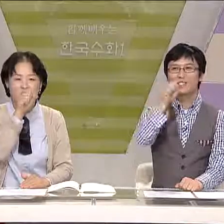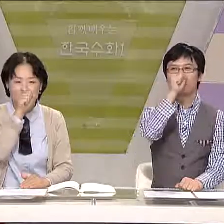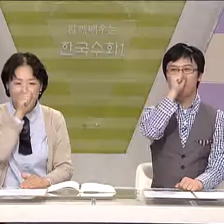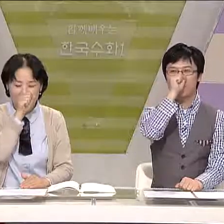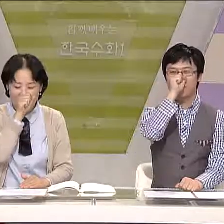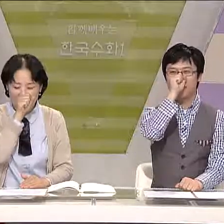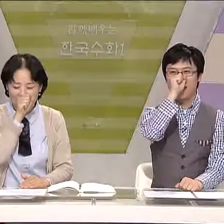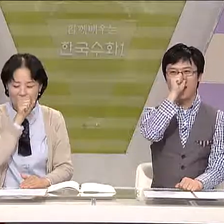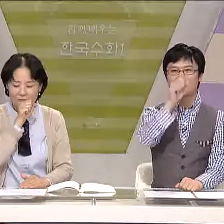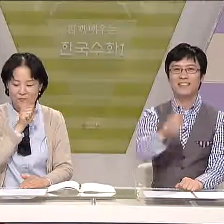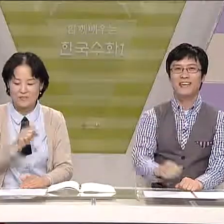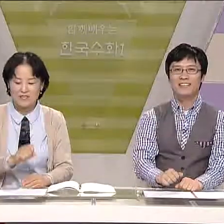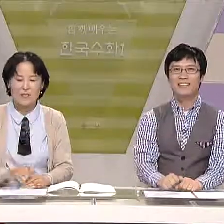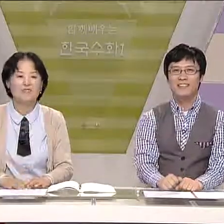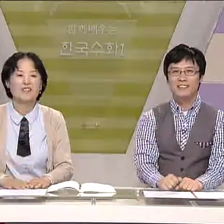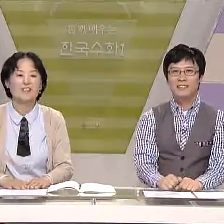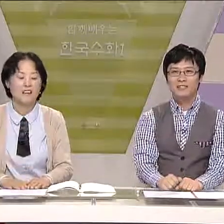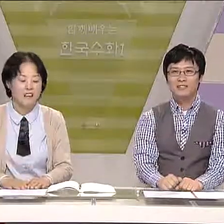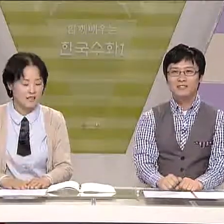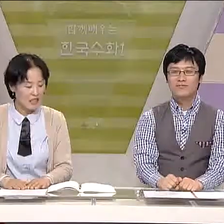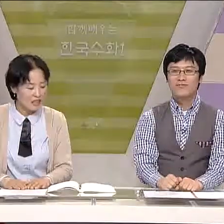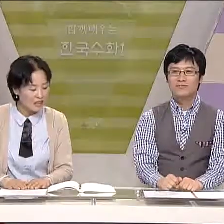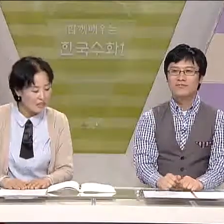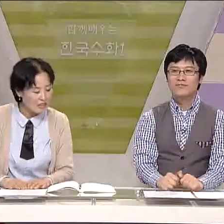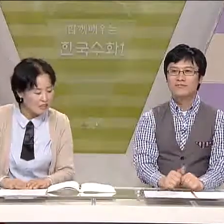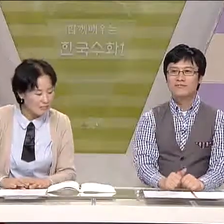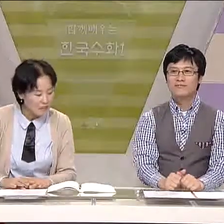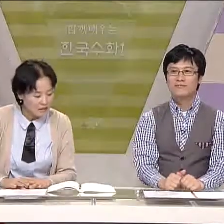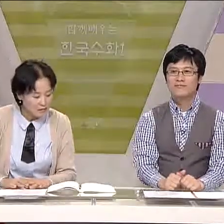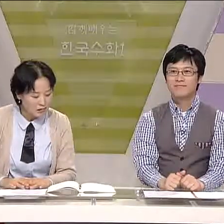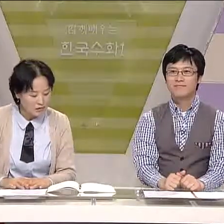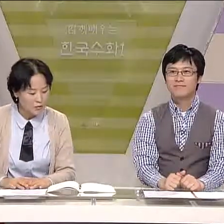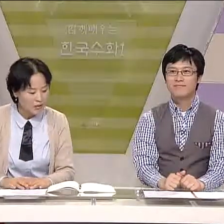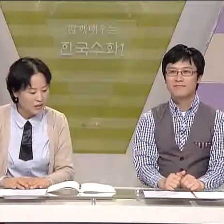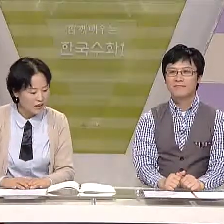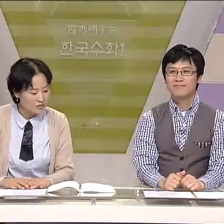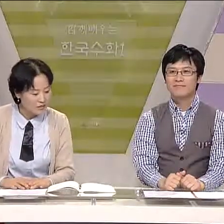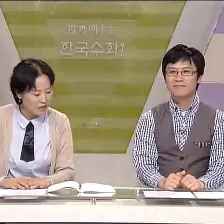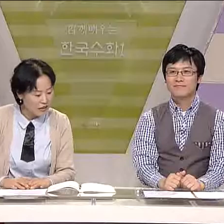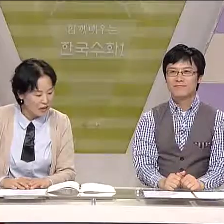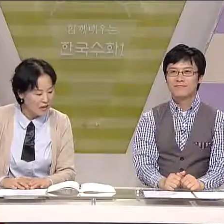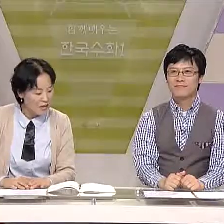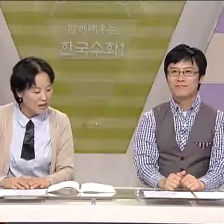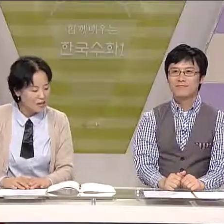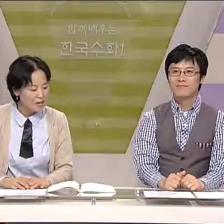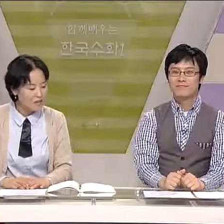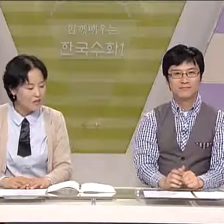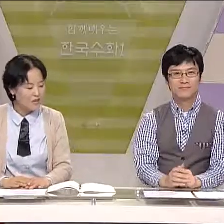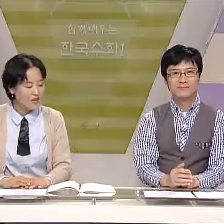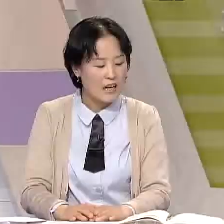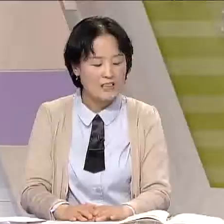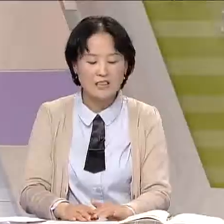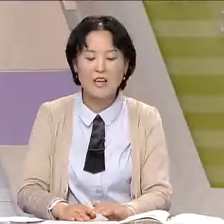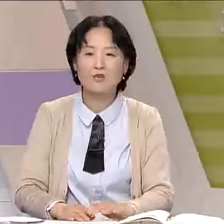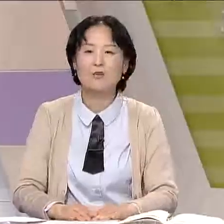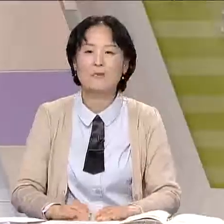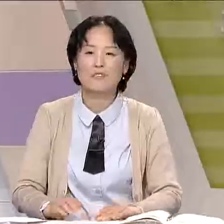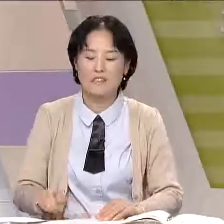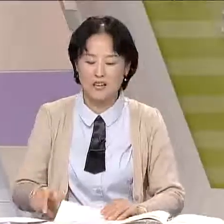좋습니다. 네. 자 이어지는 마지막 내용이 되겠습니다. 그러면 한식당으로 갑시다